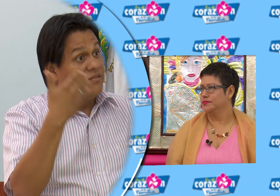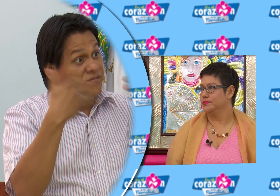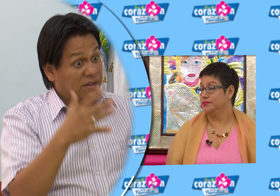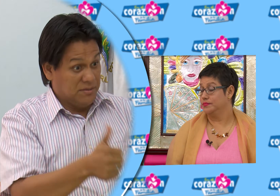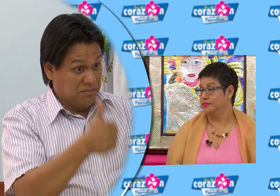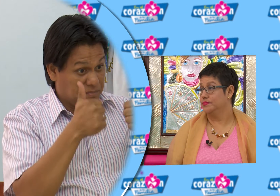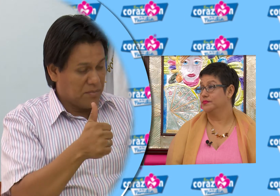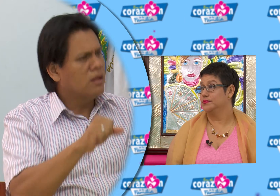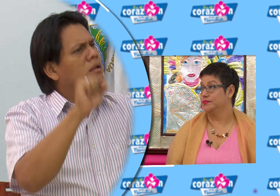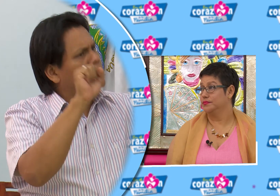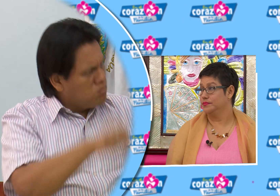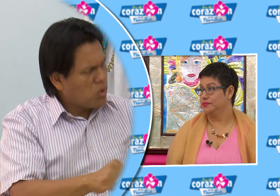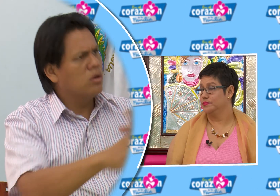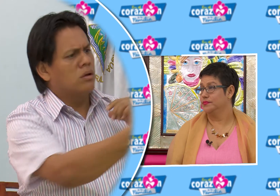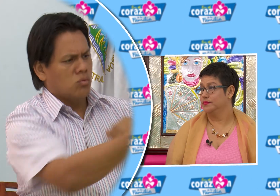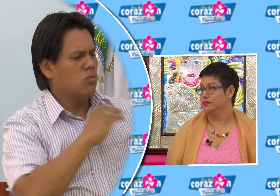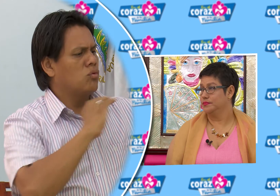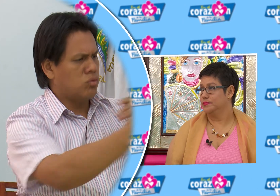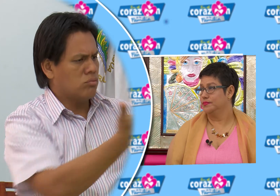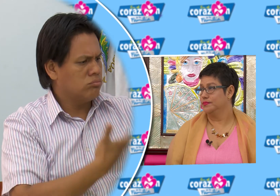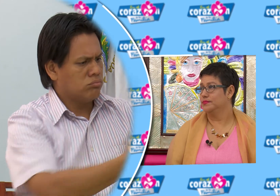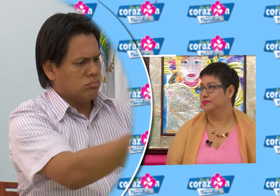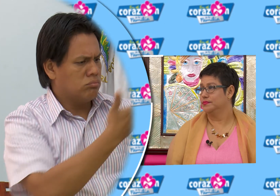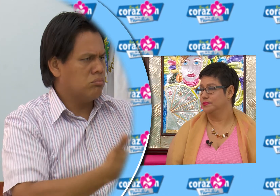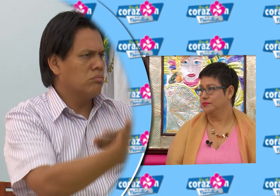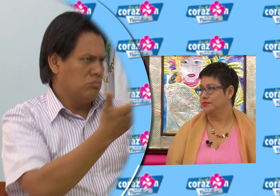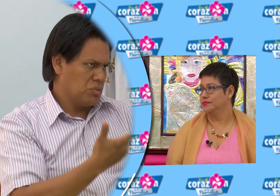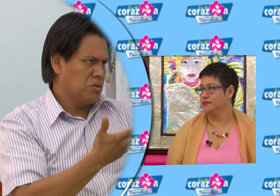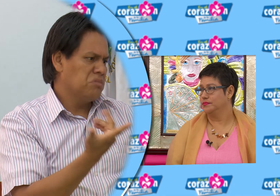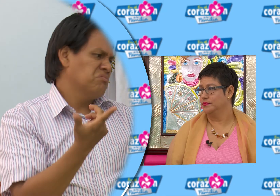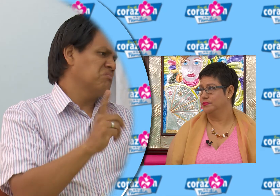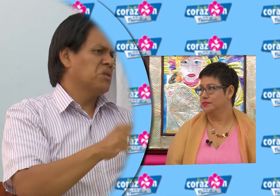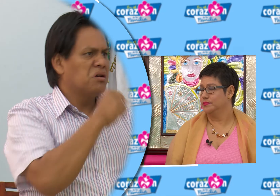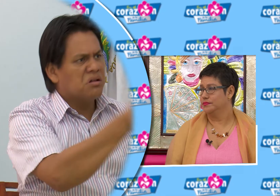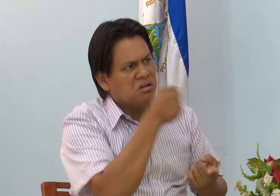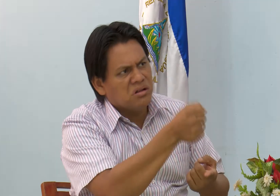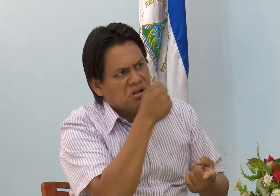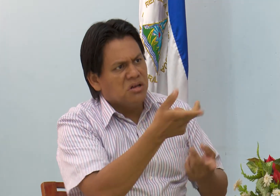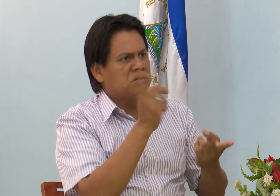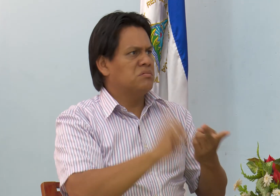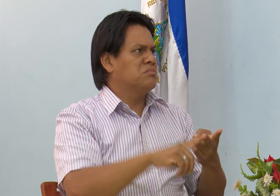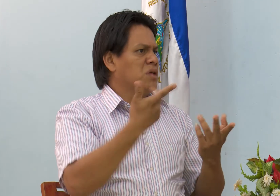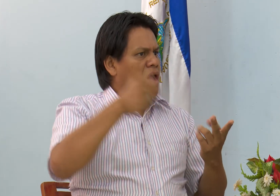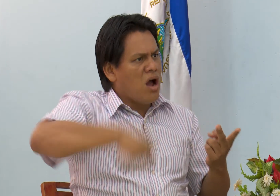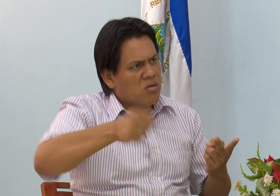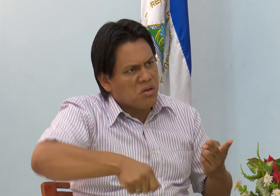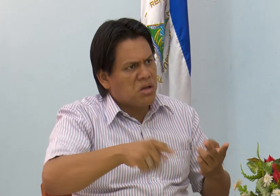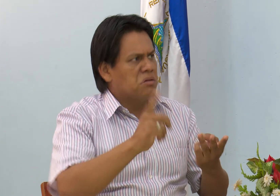señas. Su trabajo es manejar ambos idiomas para que me facilite la comunicación contigo, por ejemplo. Esta entrevista